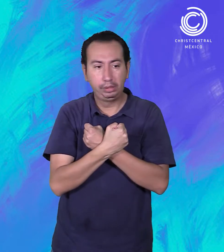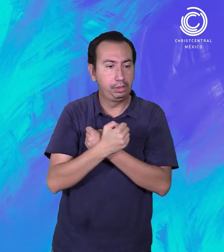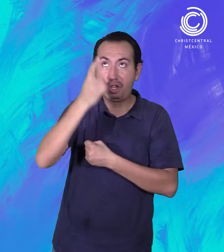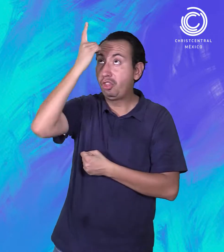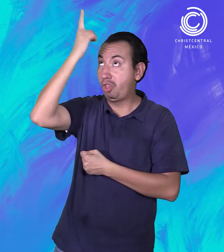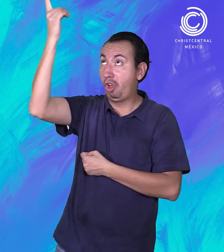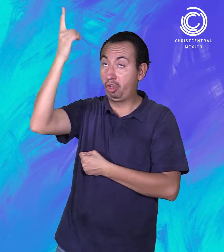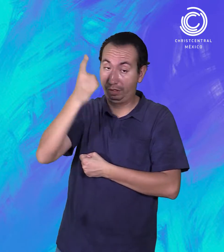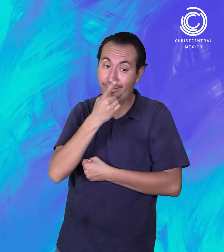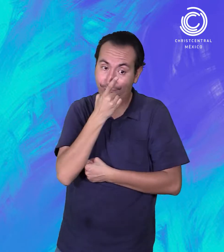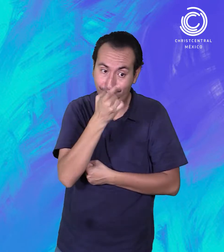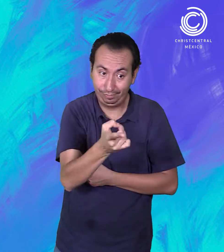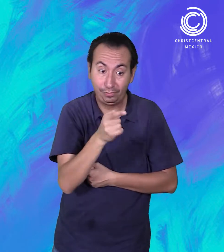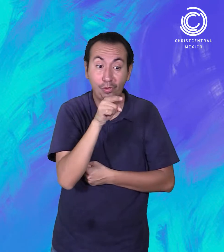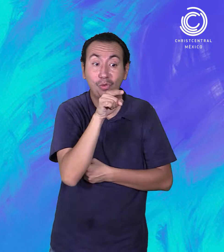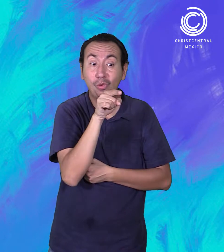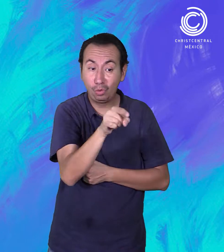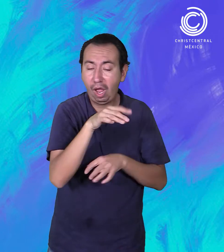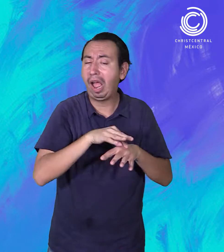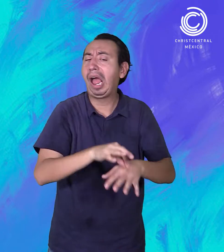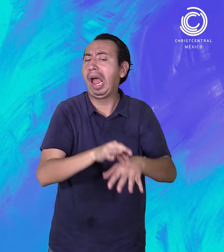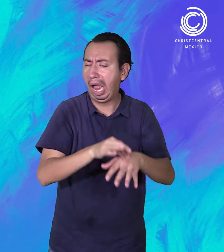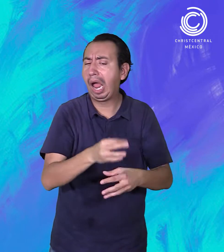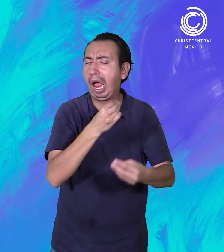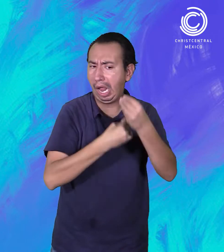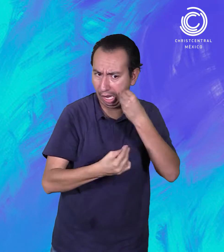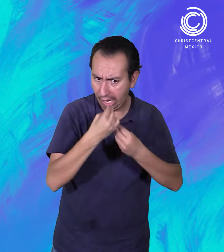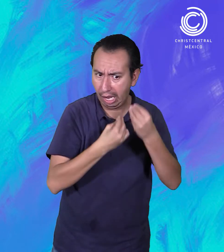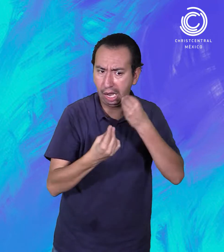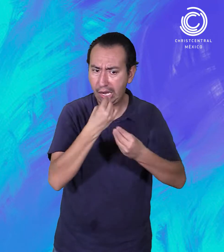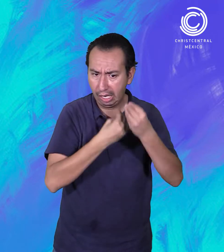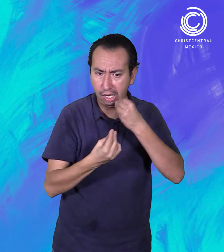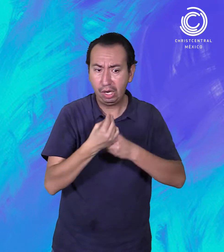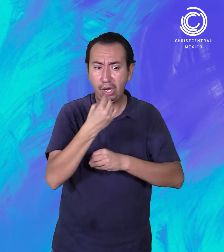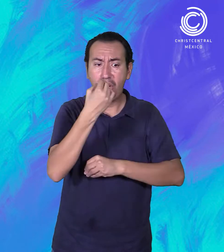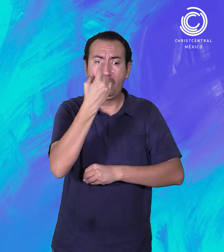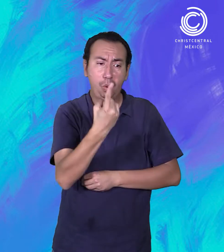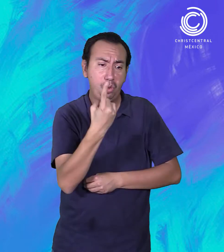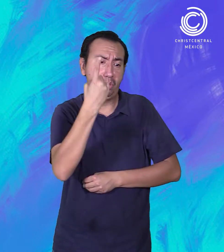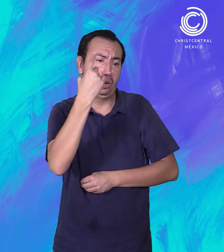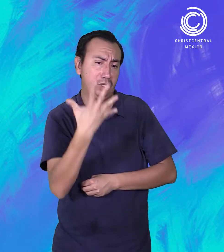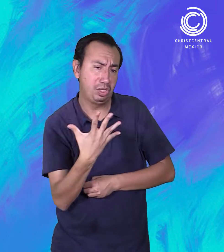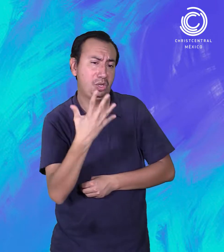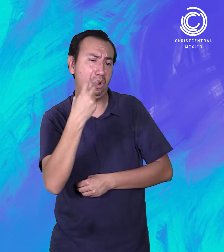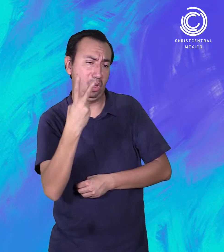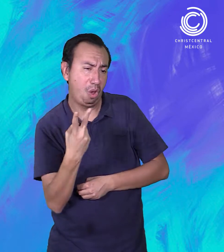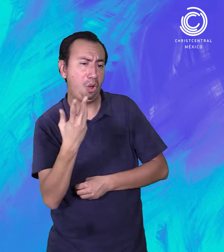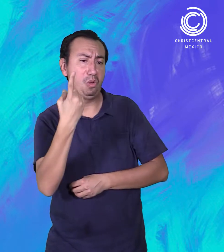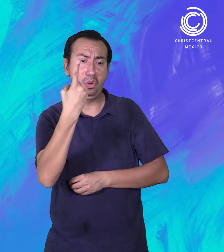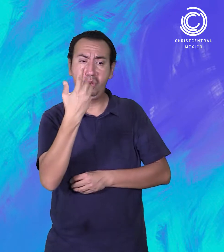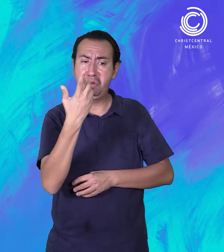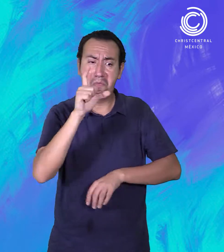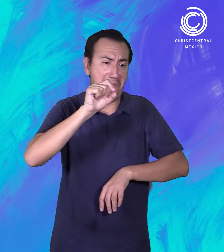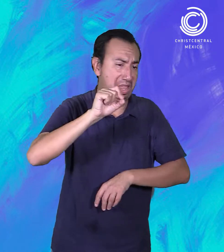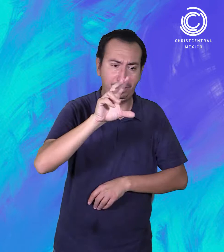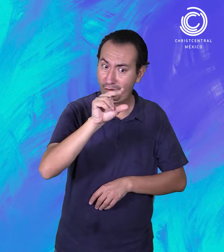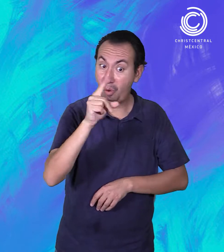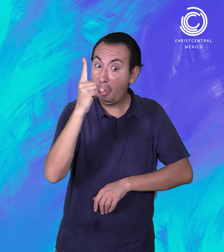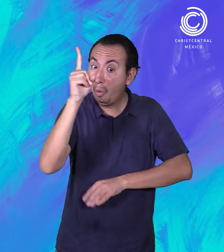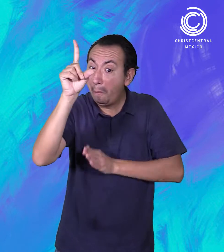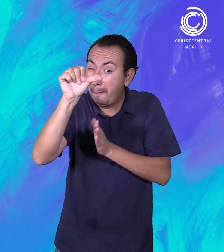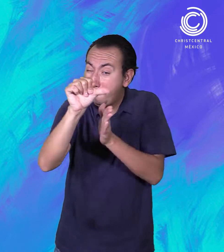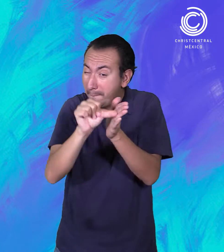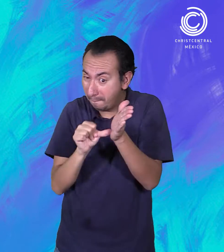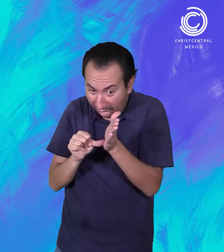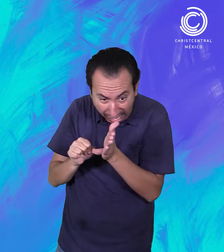es el que está hablando. Y no comeréis un día, ni 2, ni 5, ni 10, ni 20, sino hasta un mes entero,